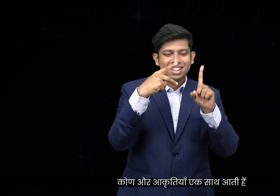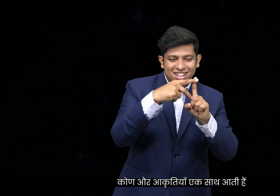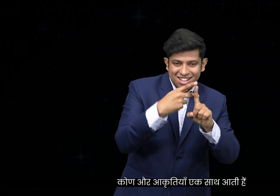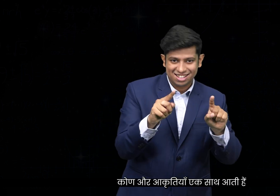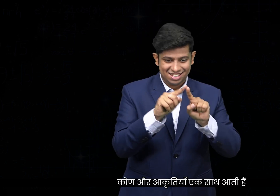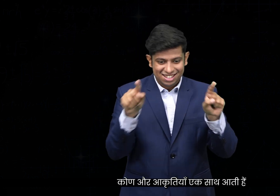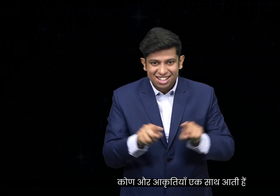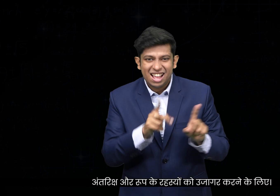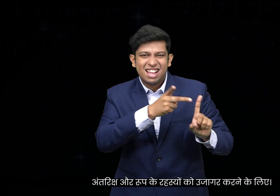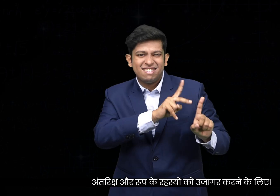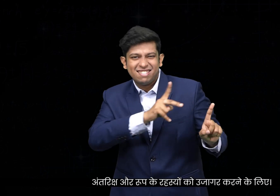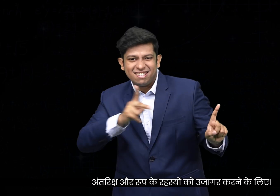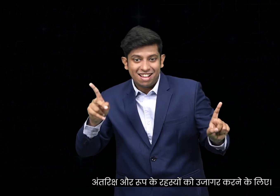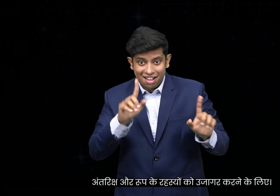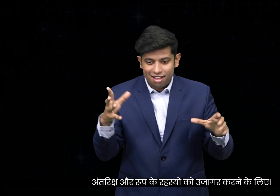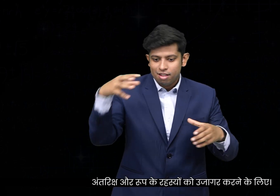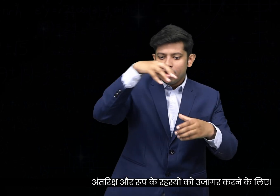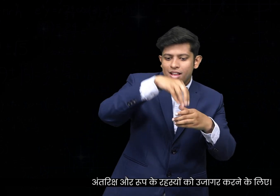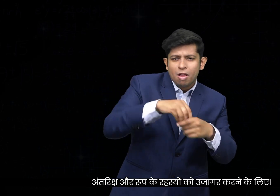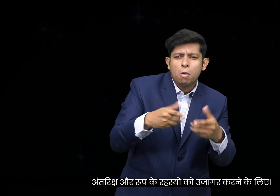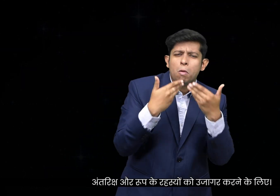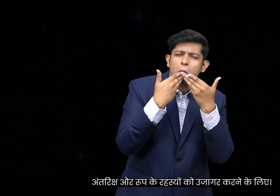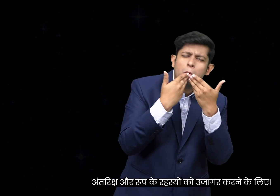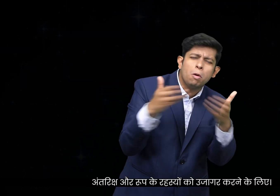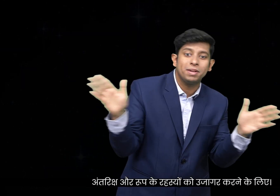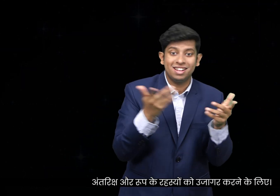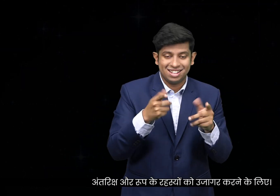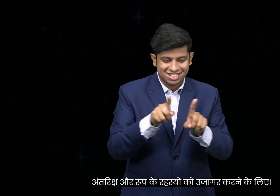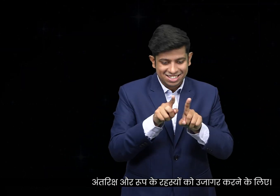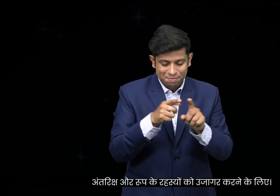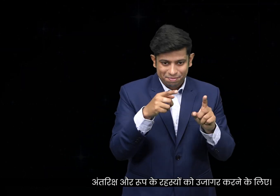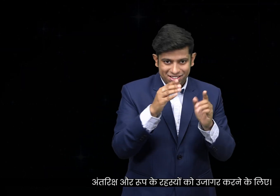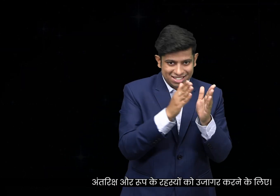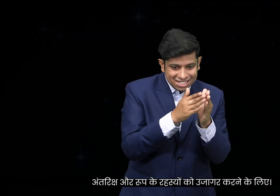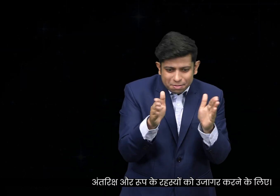இடம் மற்றும் வடிவத்தின் ரகசியங்களை திறக்க இன்றைய பாடத்தில்